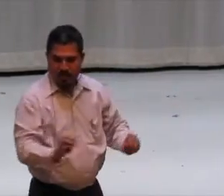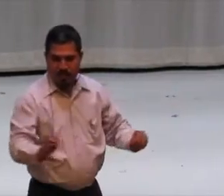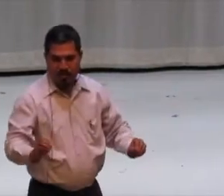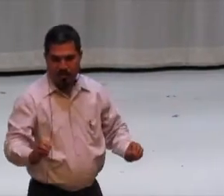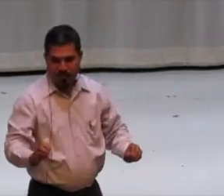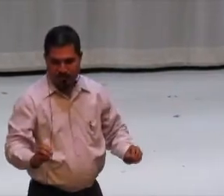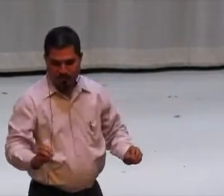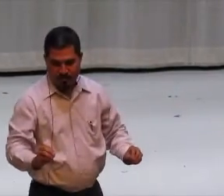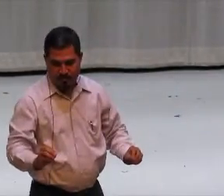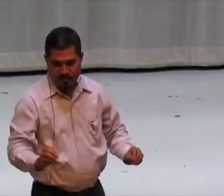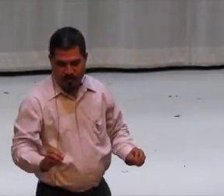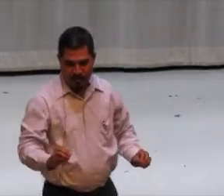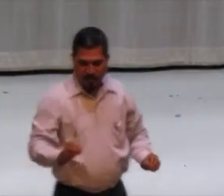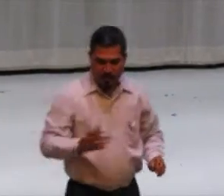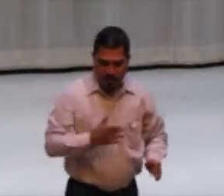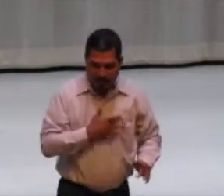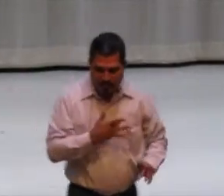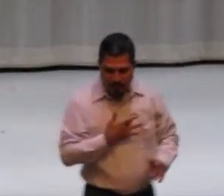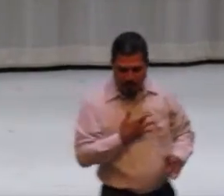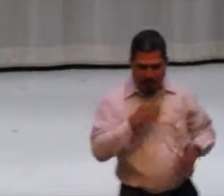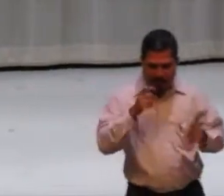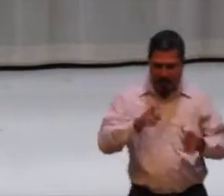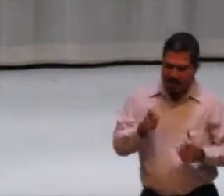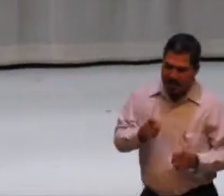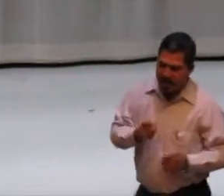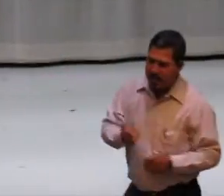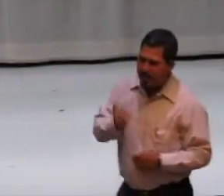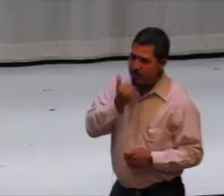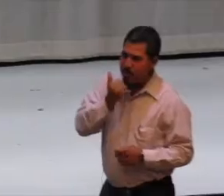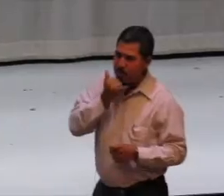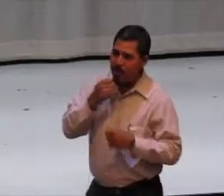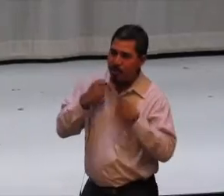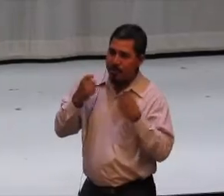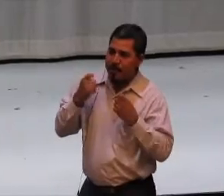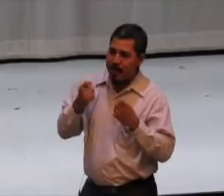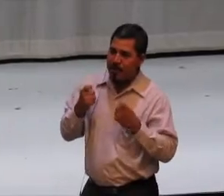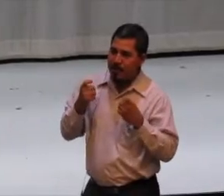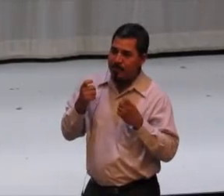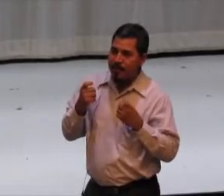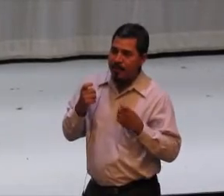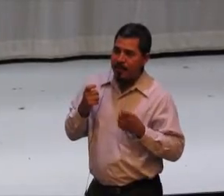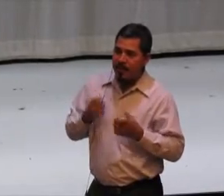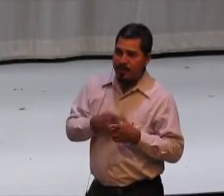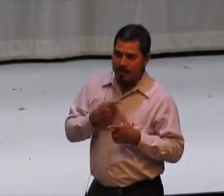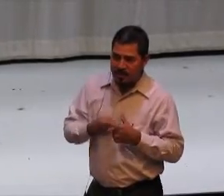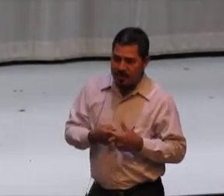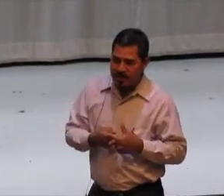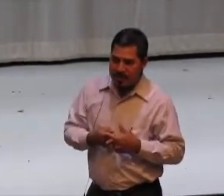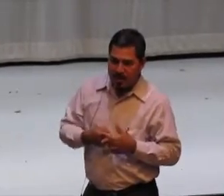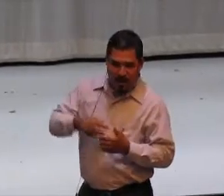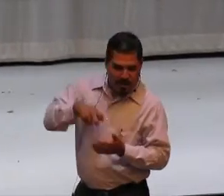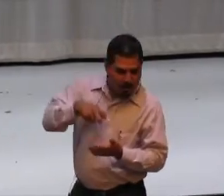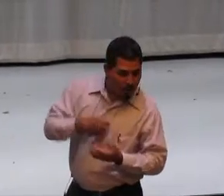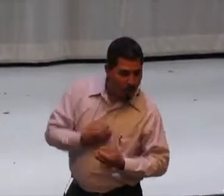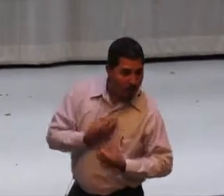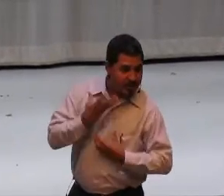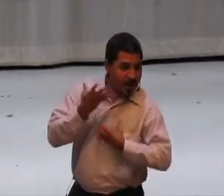¿no? Cuando sentimos nuestra necesidad y nuestro error del pecado, entonces lo